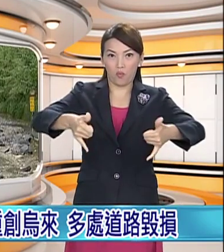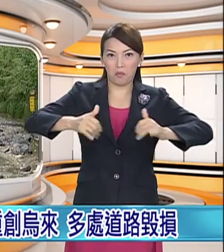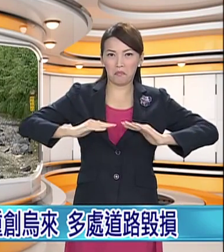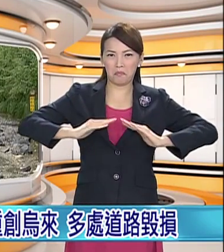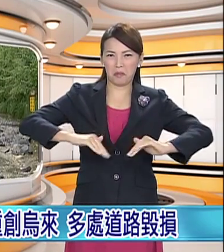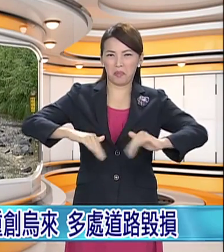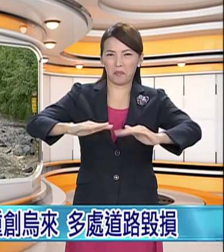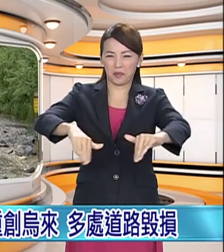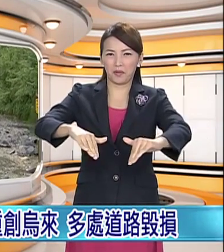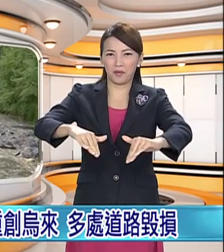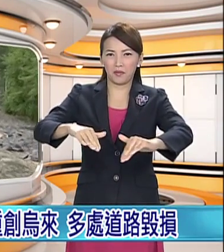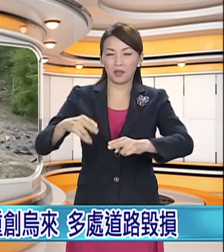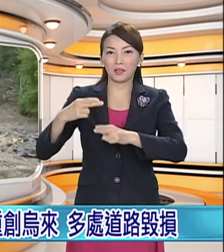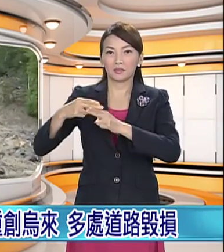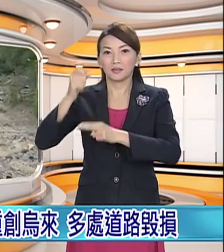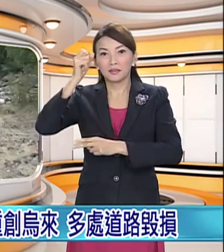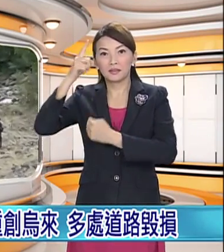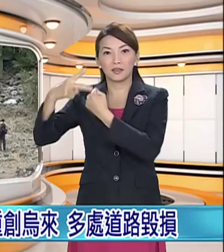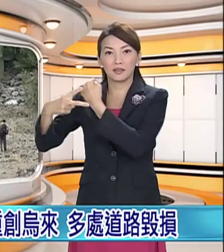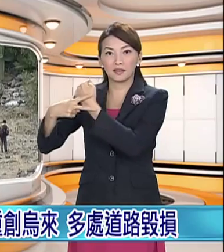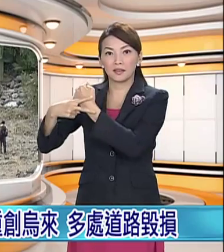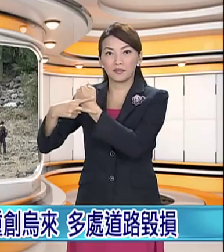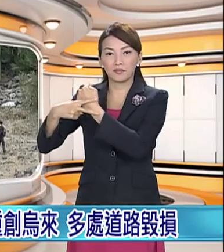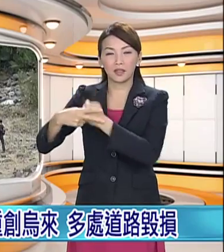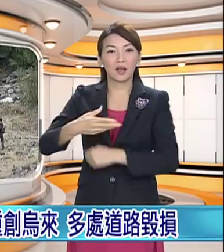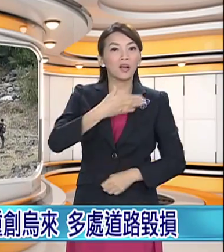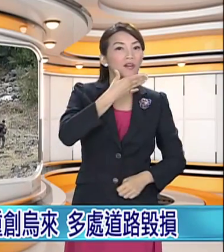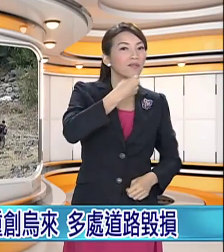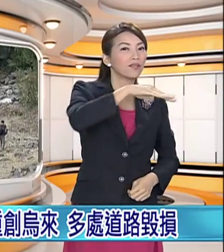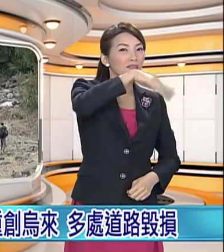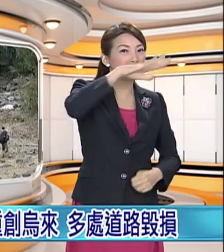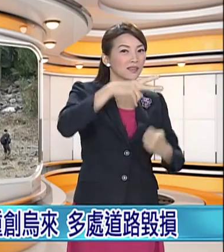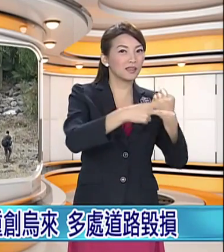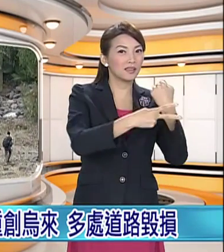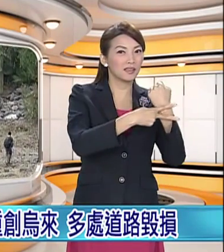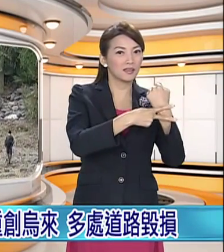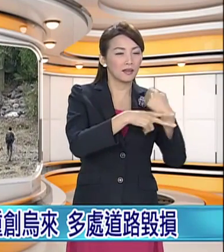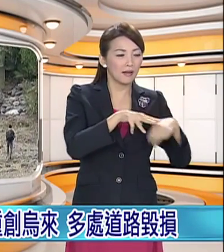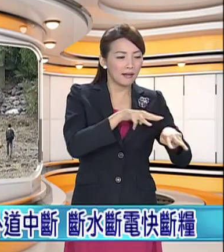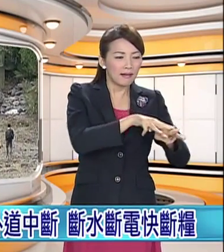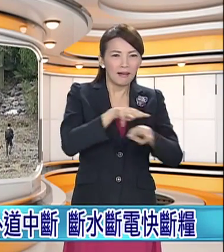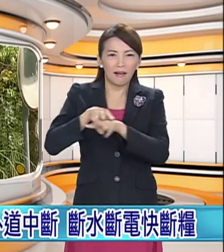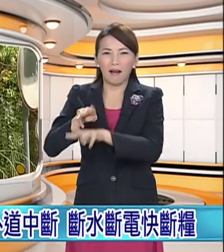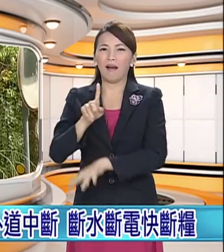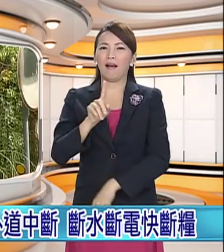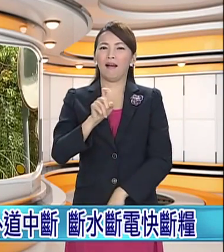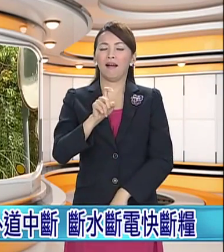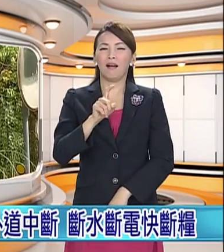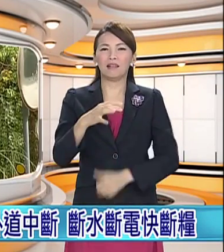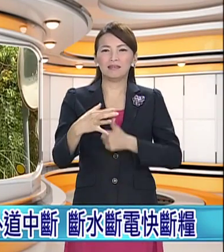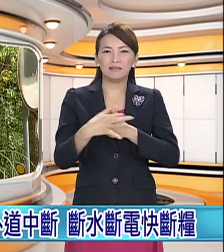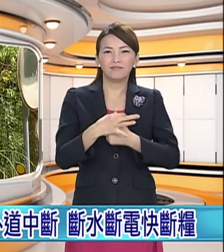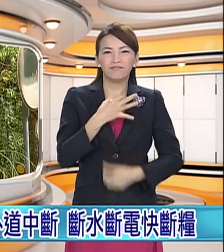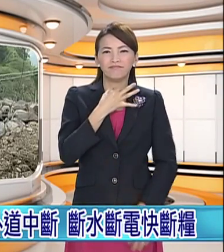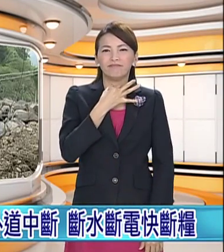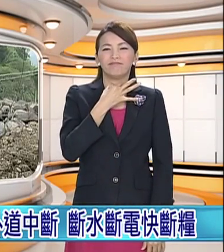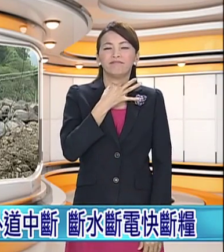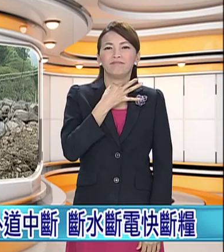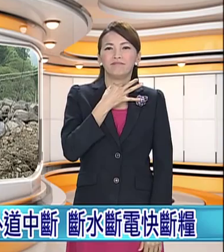处的道路都已经柔肠寸断，而其中信贤里跟福山里对外联络道路完全中